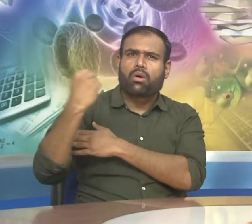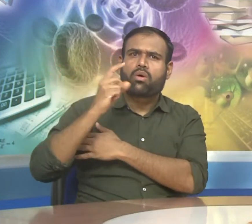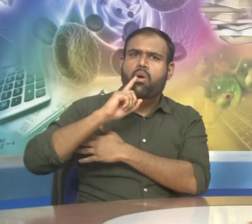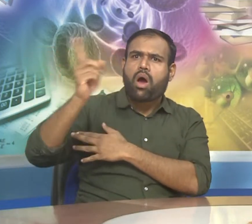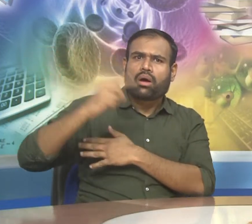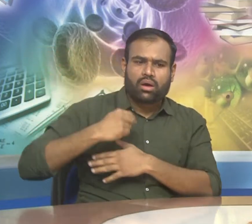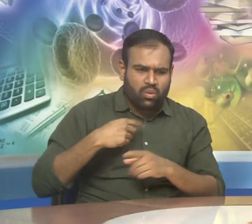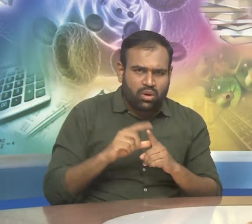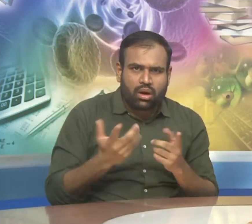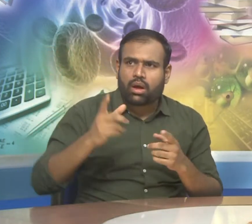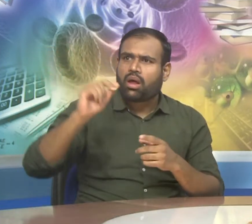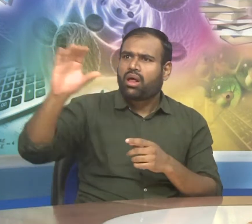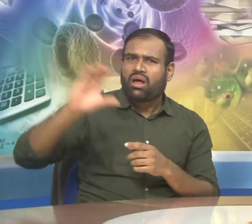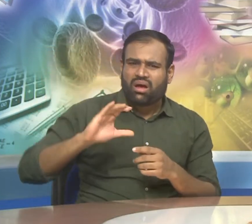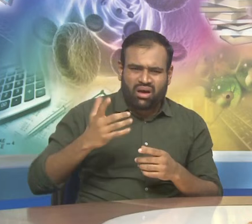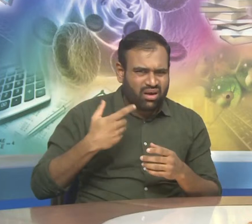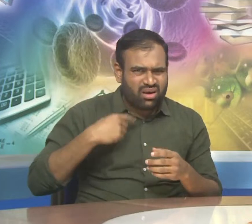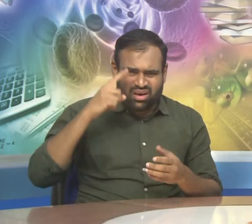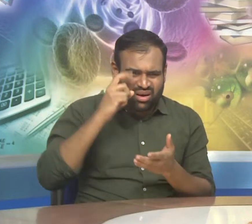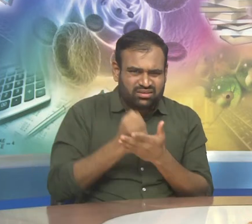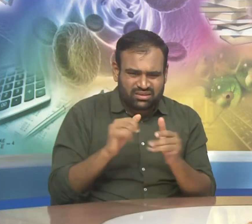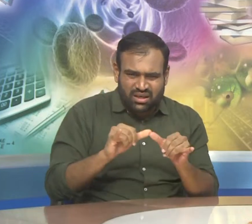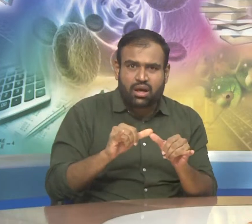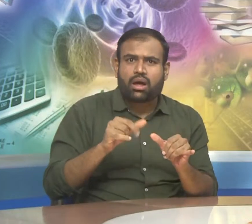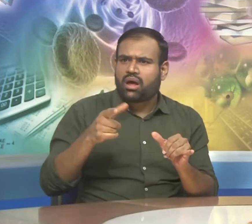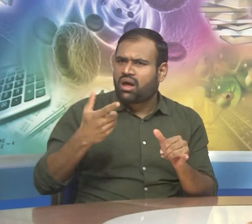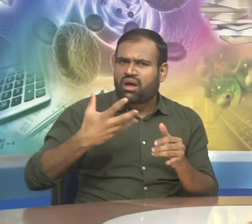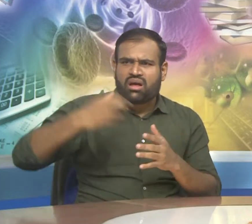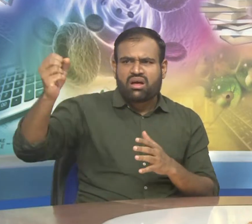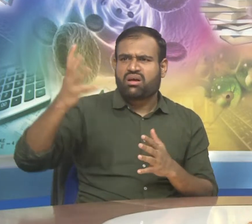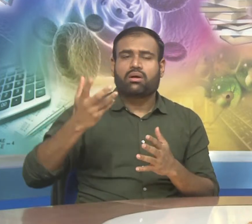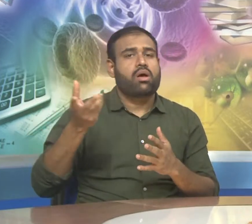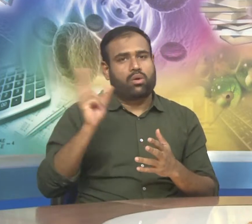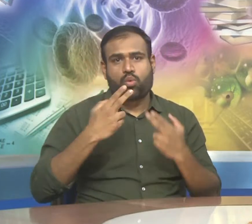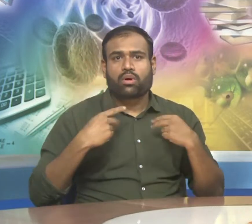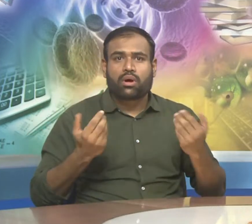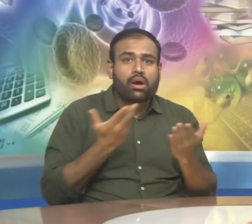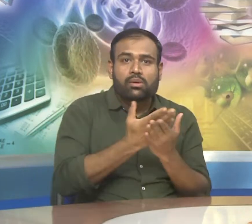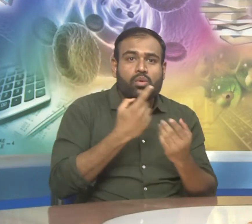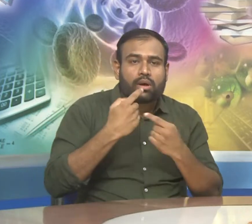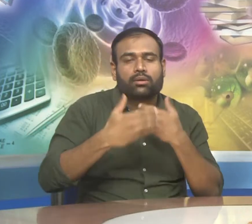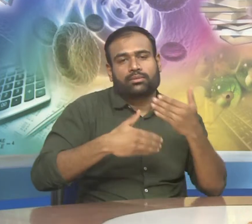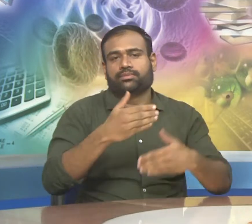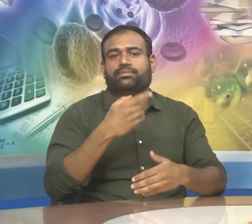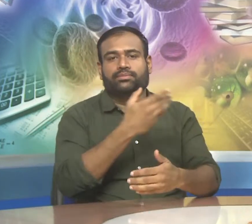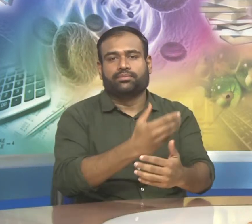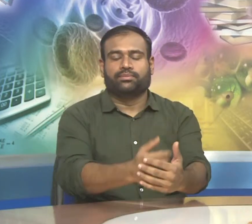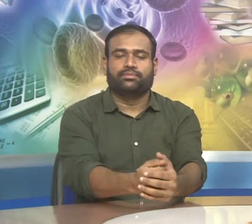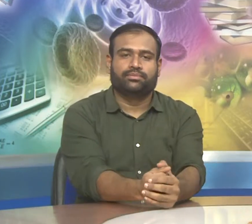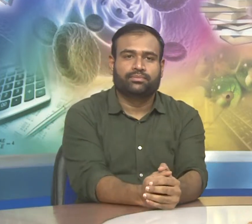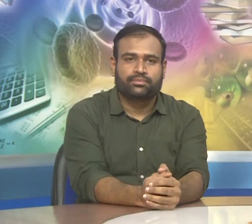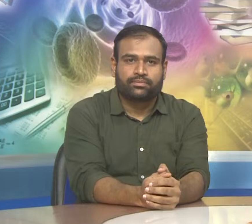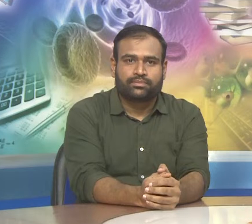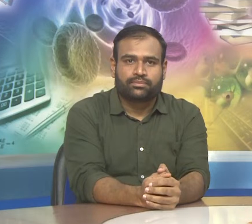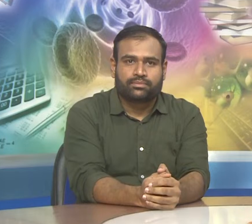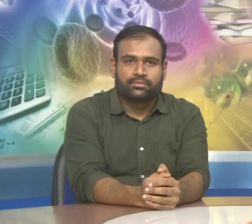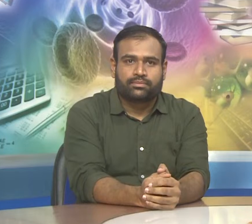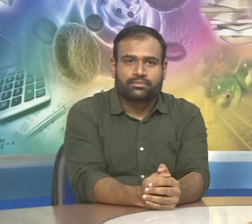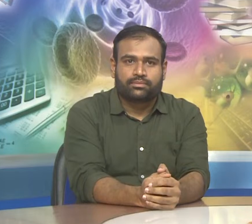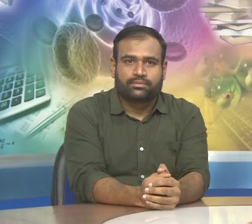power of the union or a state government in India to take a private land